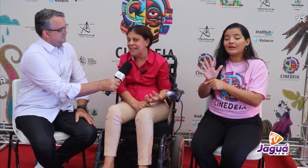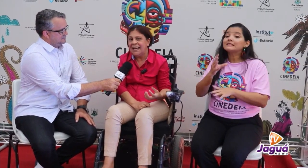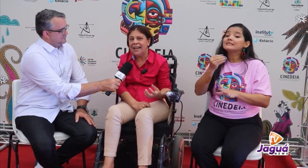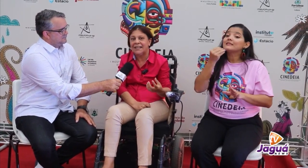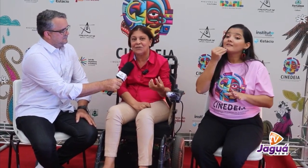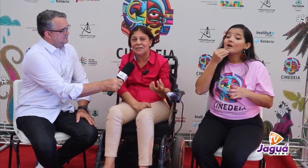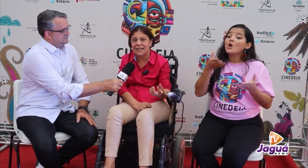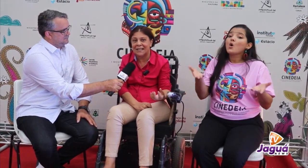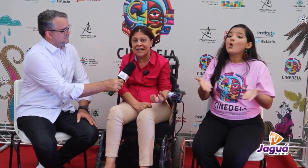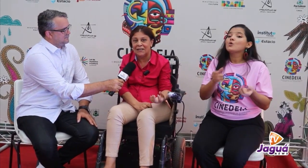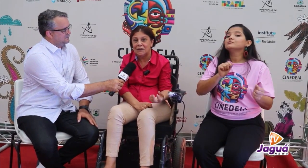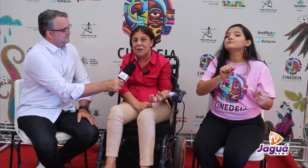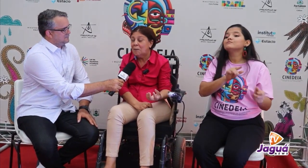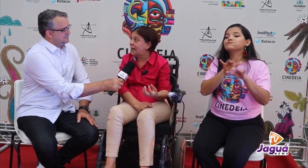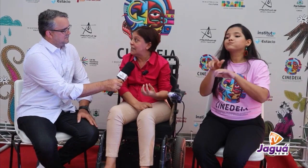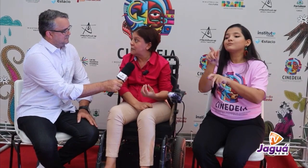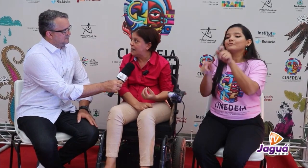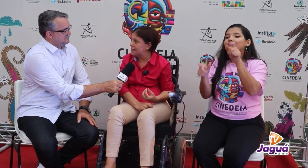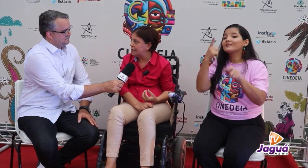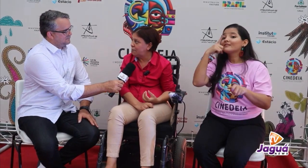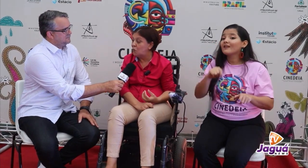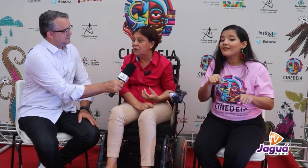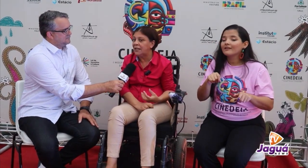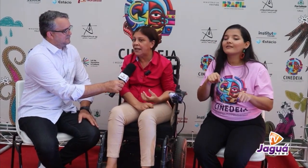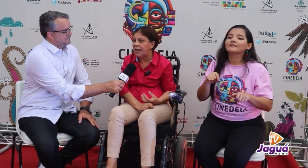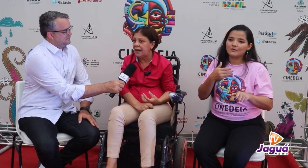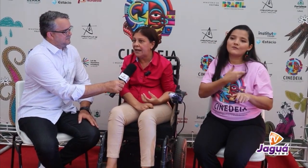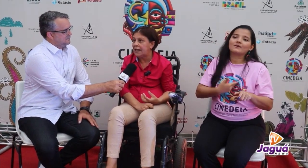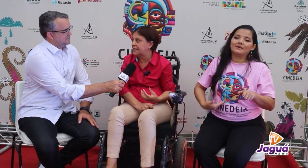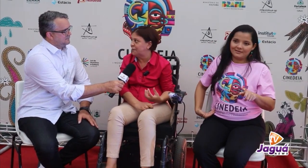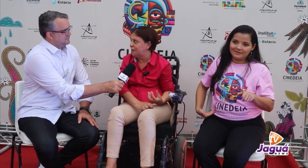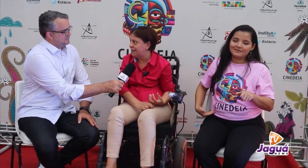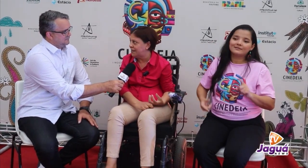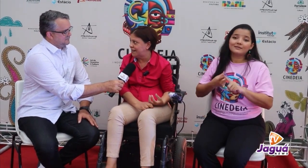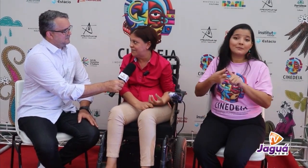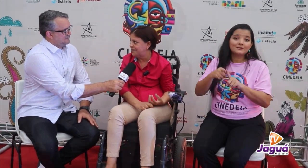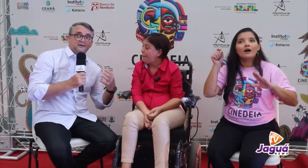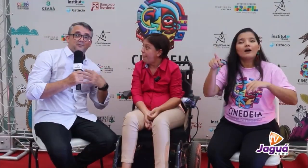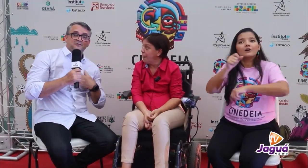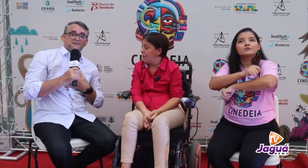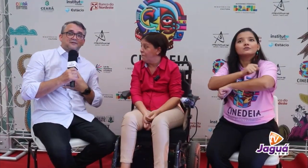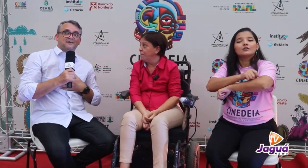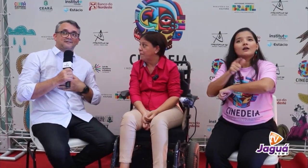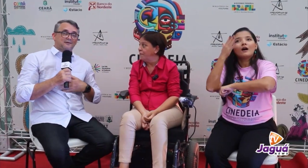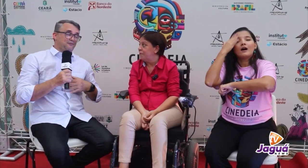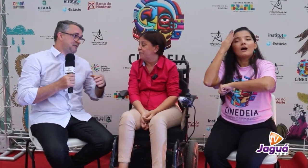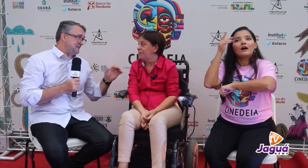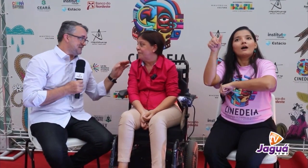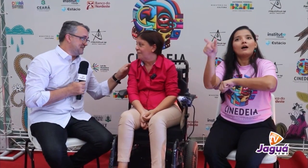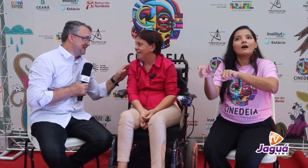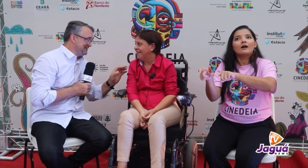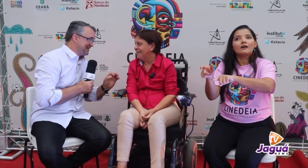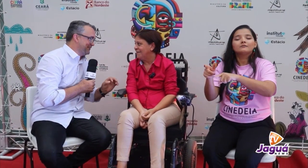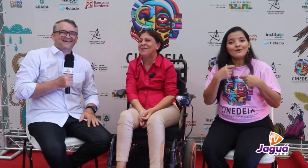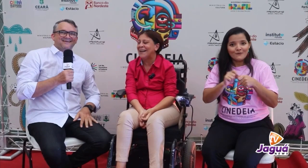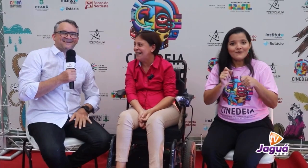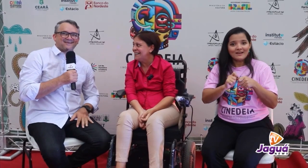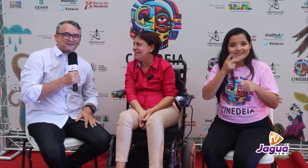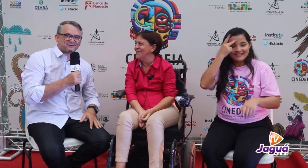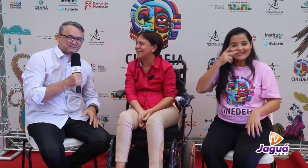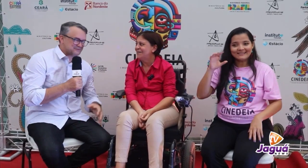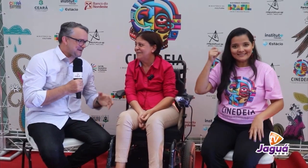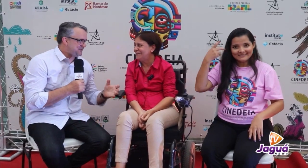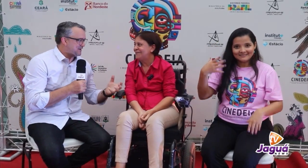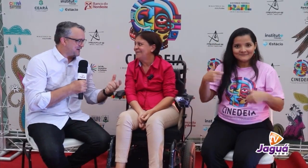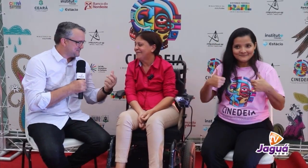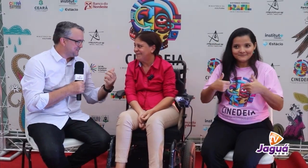autoridades, é da sociedade, para eles perceber o que é acessibilidade. Para que eu possa finalizar, eu vou fazer essa descrição. Eu agradeço.